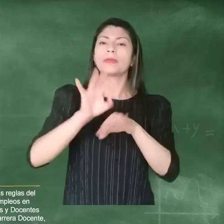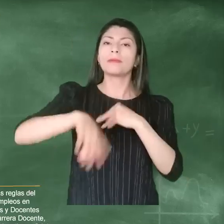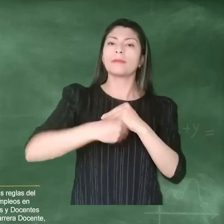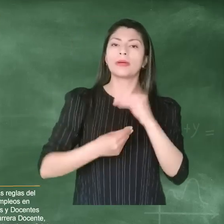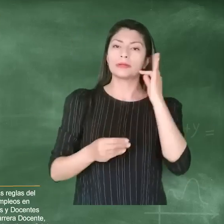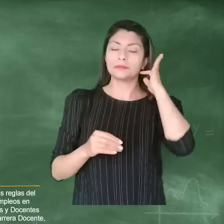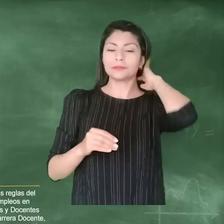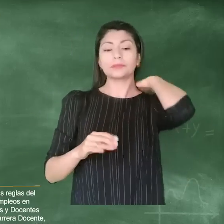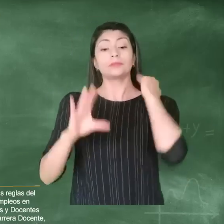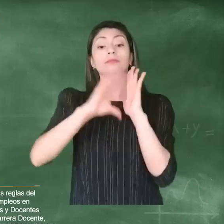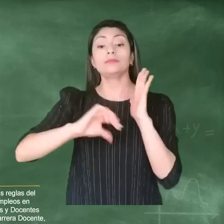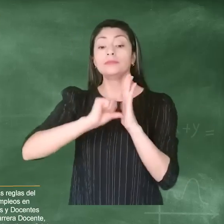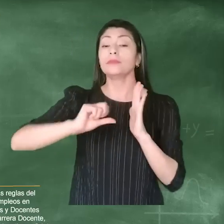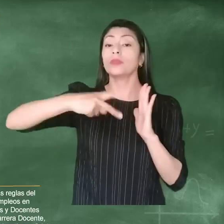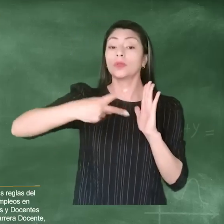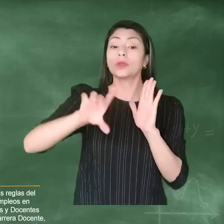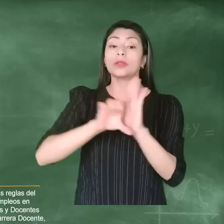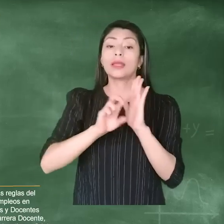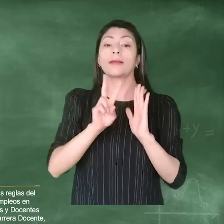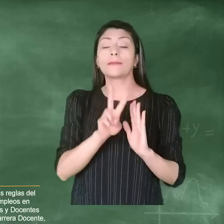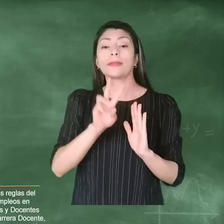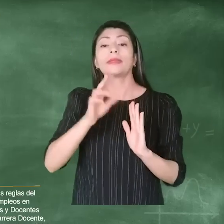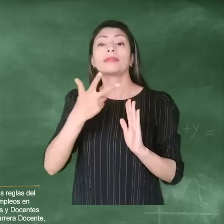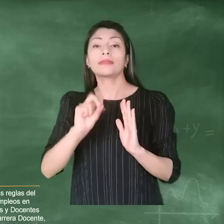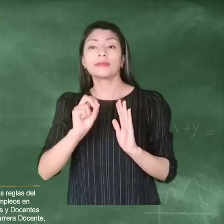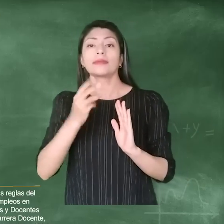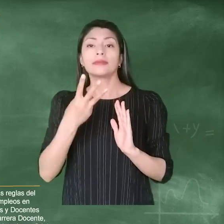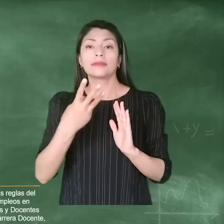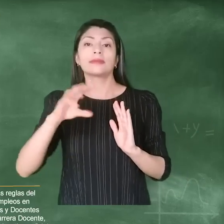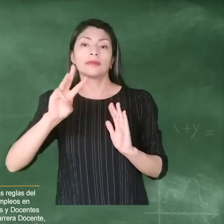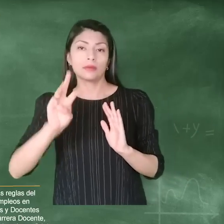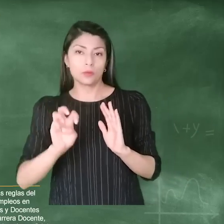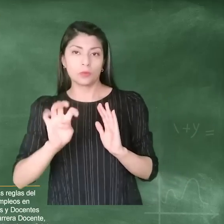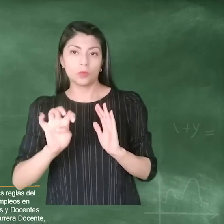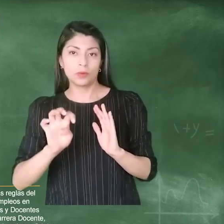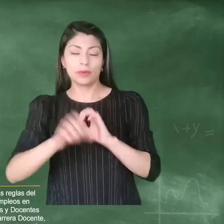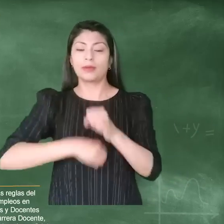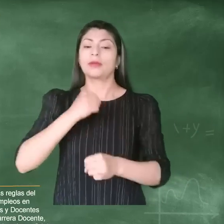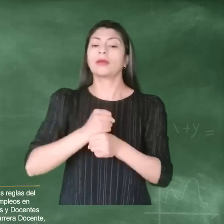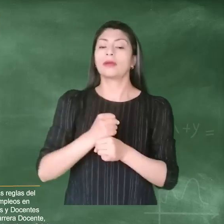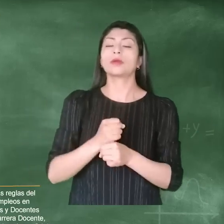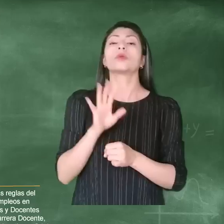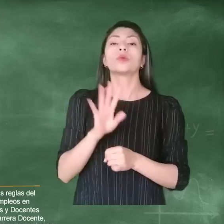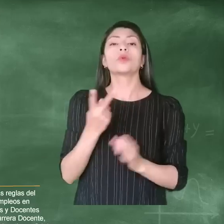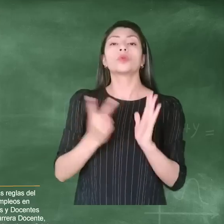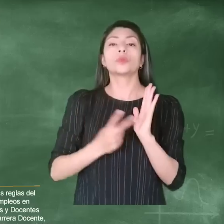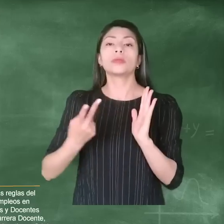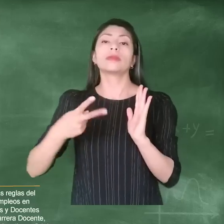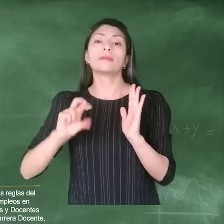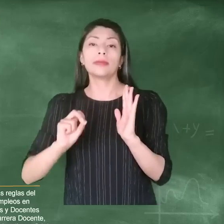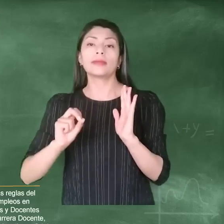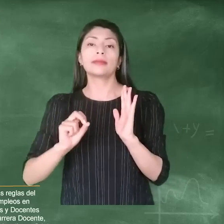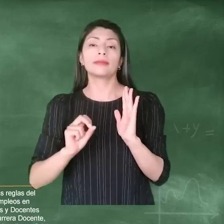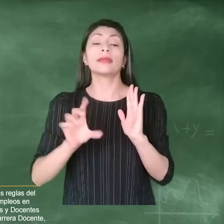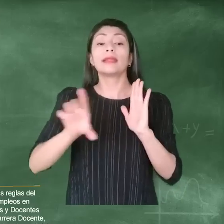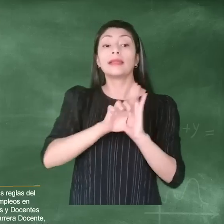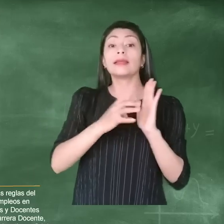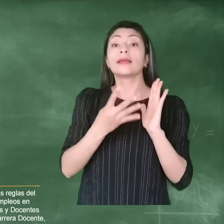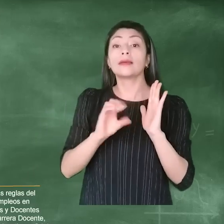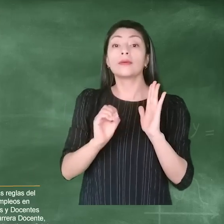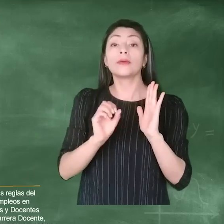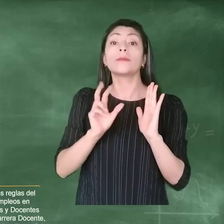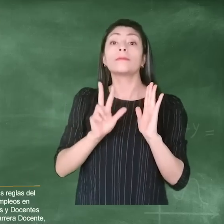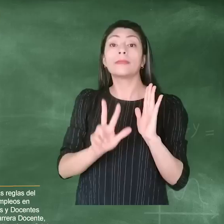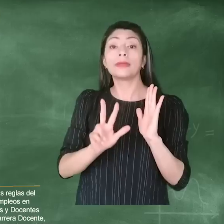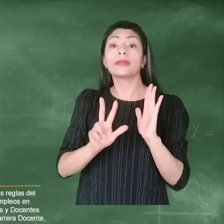En cumplimiento de lo dispuesto por el artículo 2 de la Ley 2039 del 27 de julio de 2020, y la